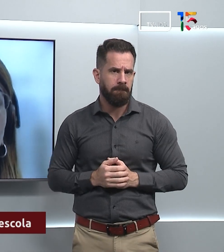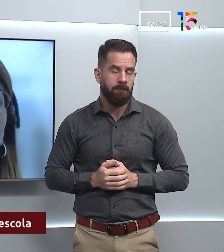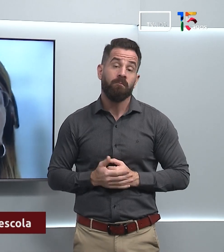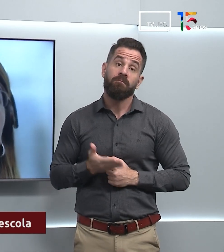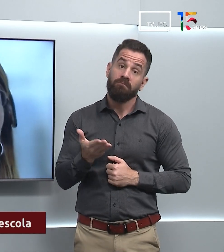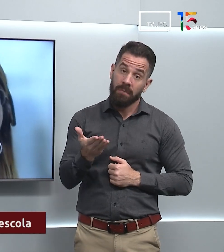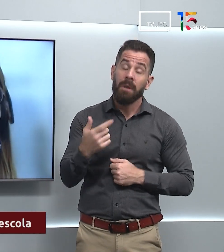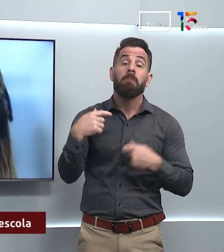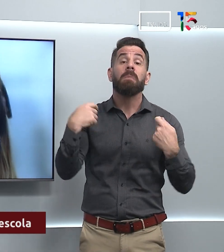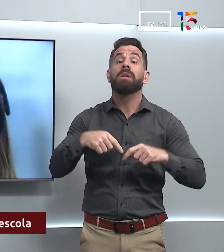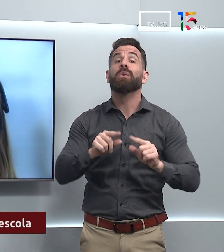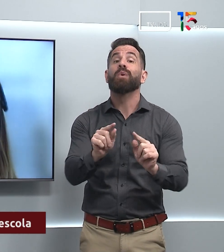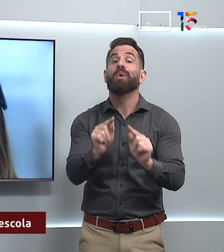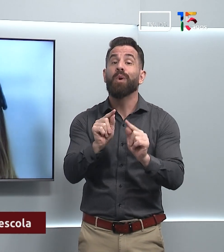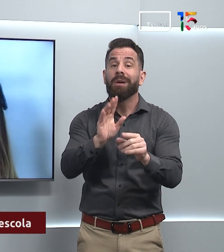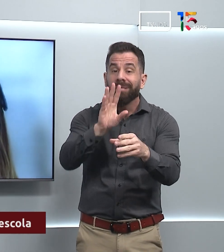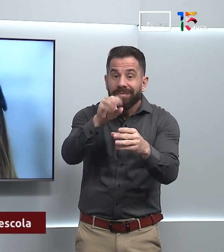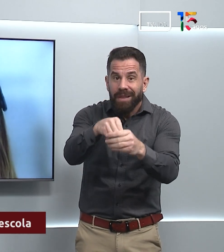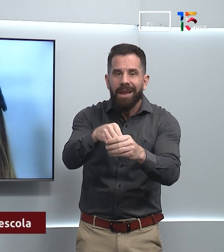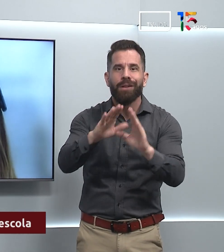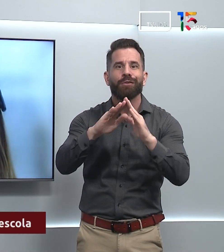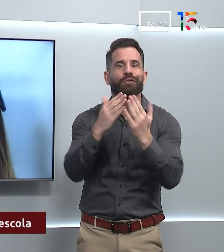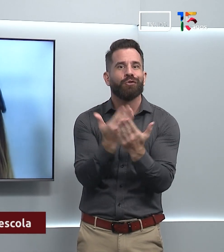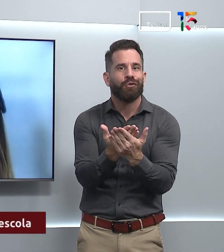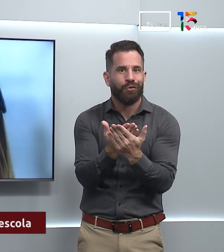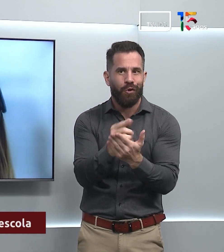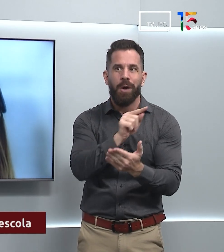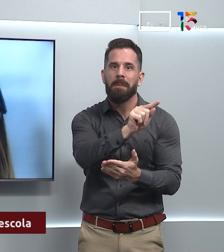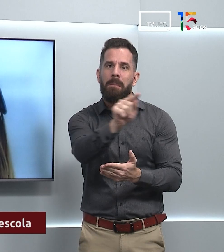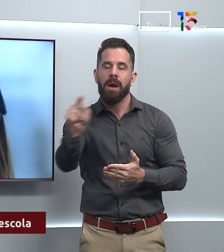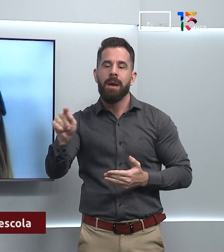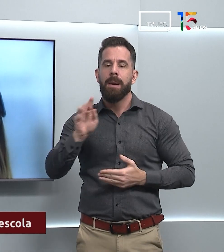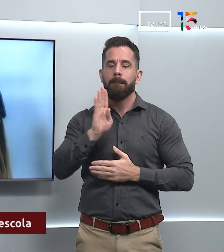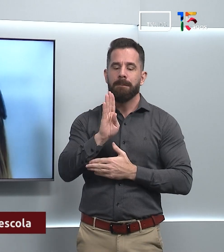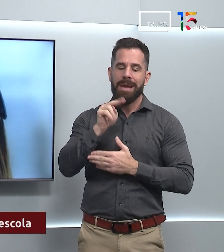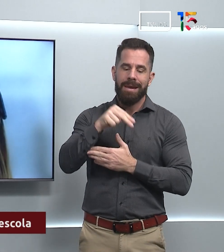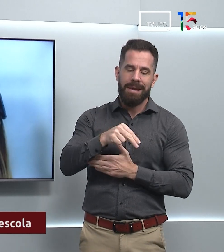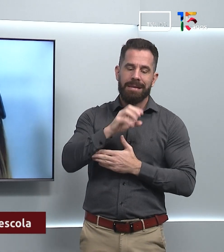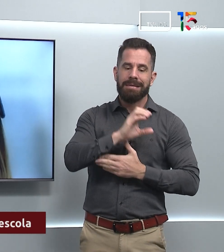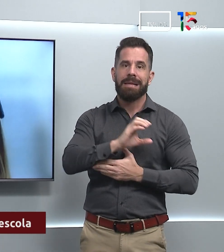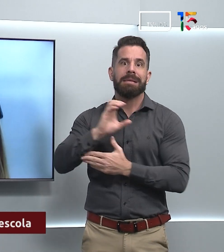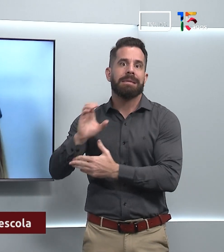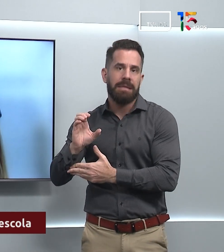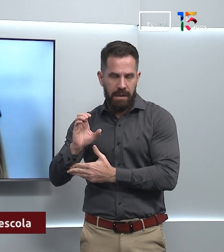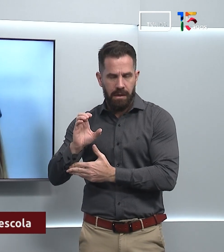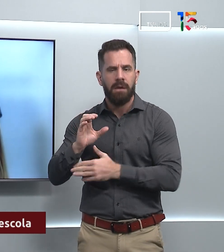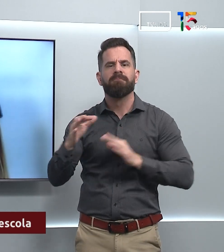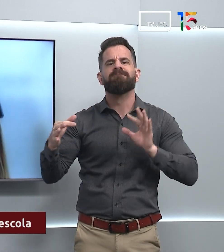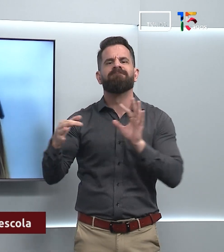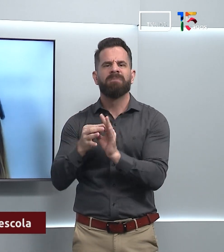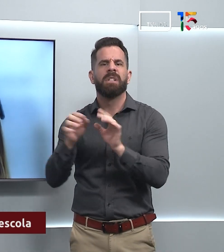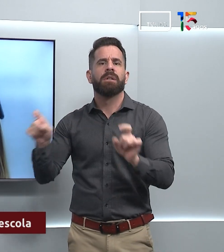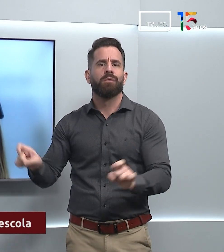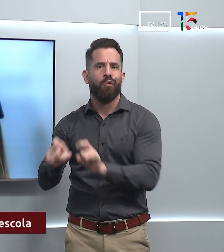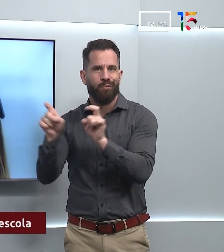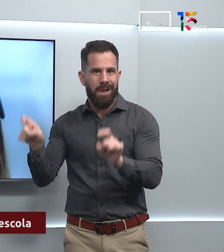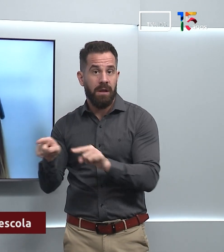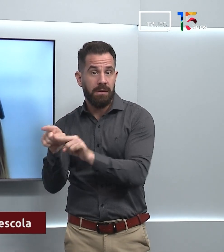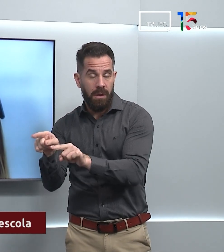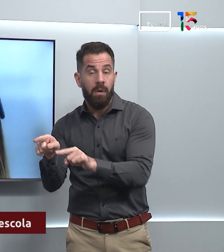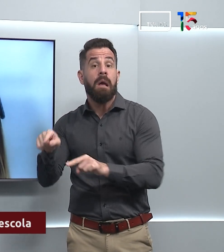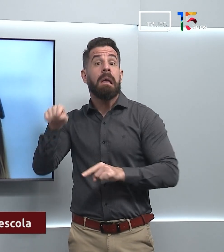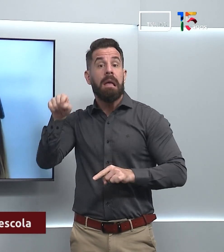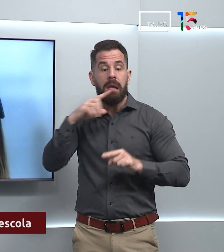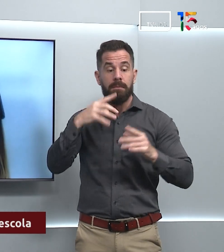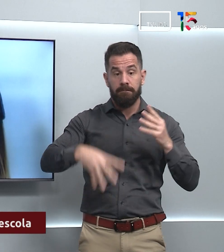escolas públicas a BNCC da computação, que foi aprovada, que é um complemento à Base Nacional Comum Curricular, onde traz